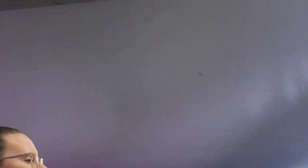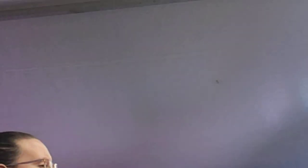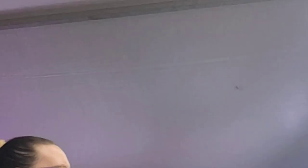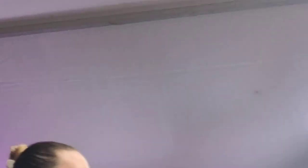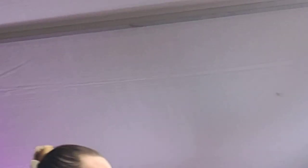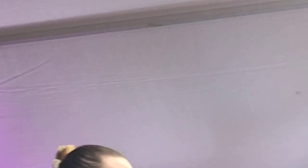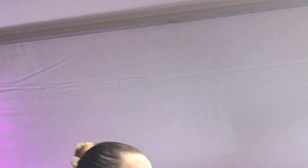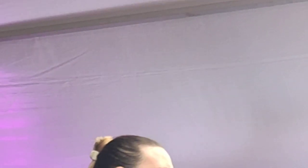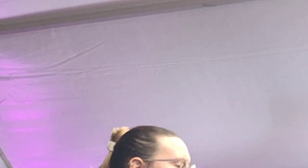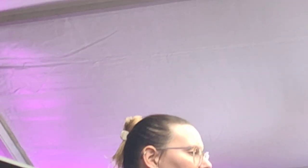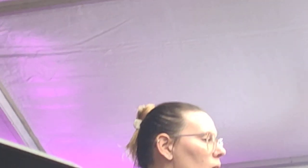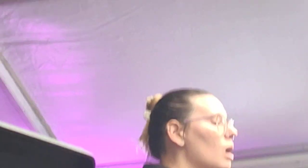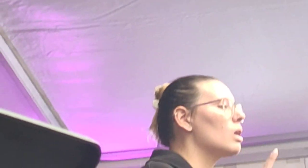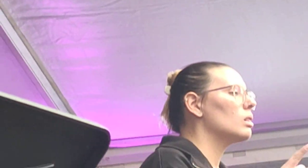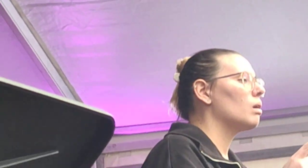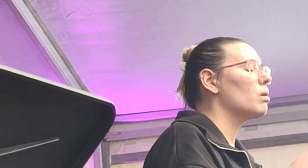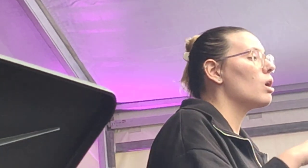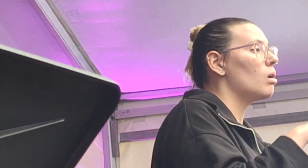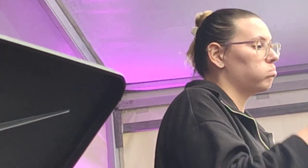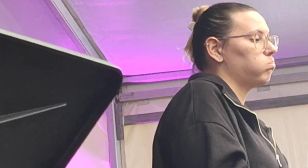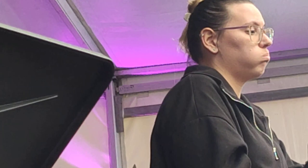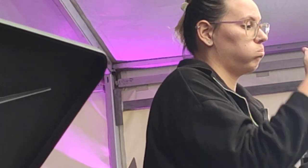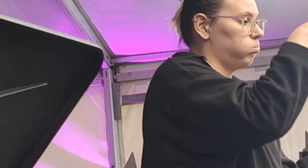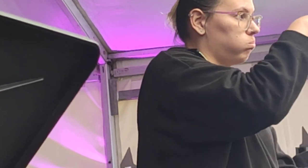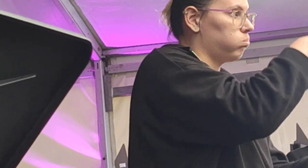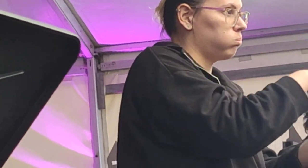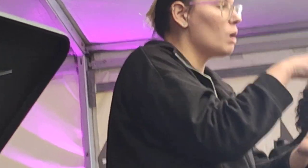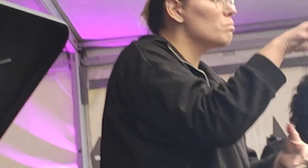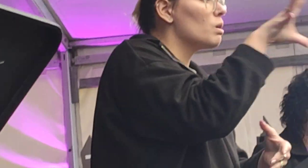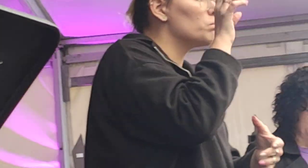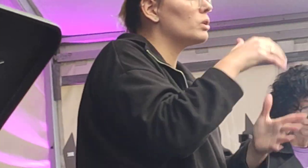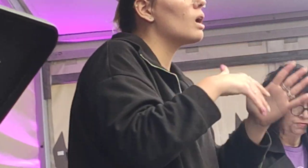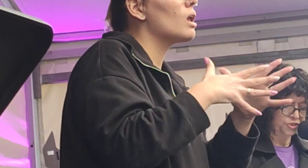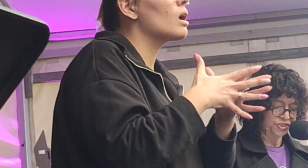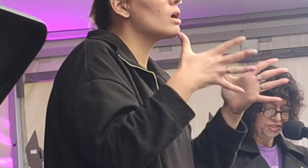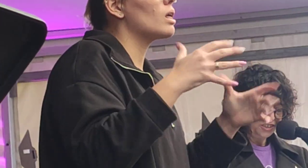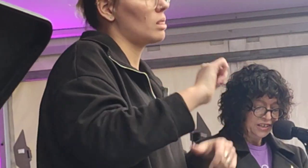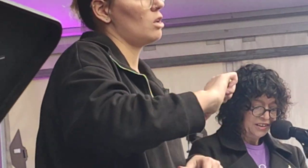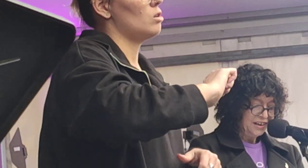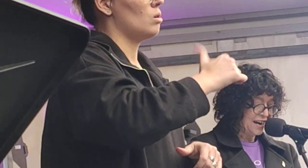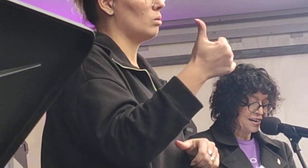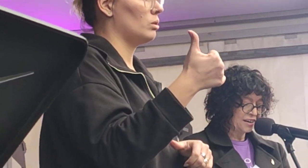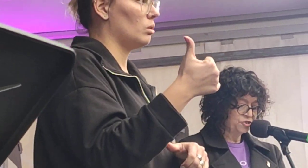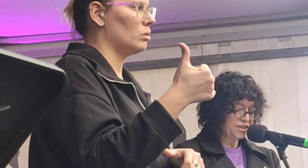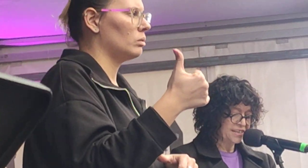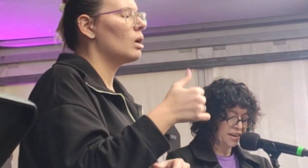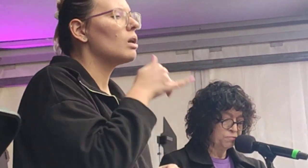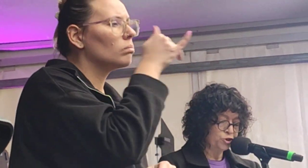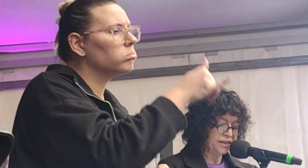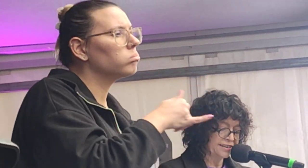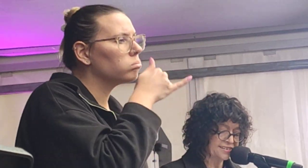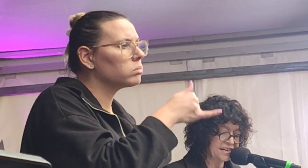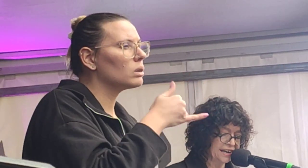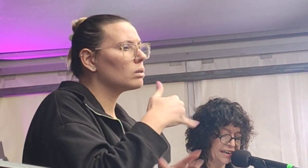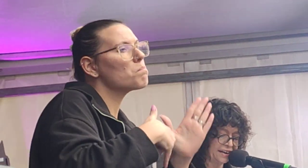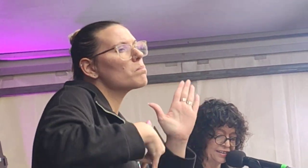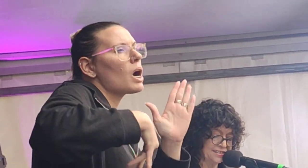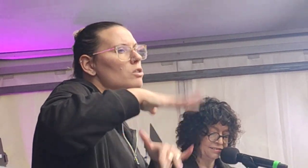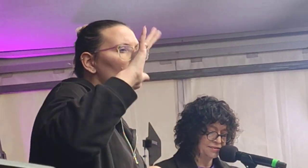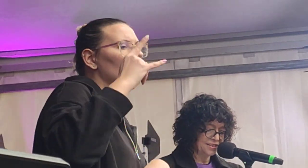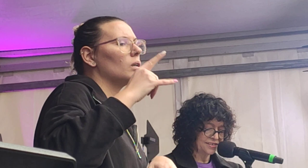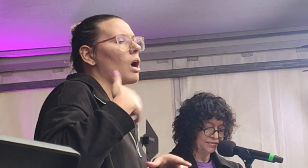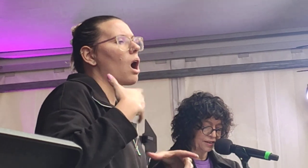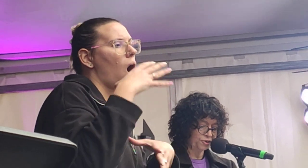de Estado, tienen la instalación de este memorial uno de sus grandes triunfos. Las narraciones hegemónicas acerca